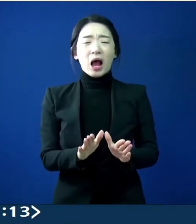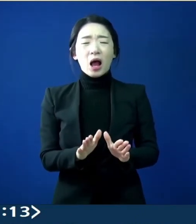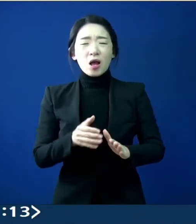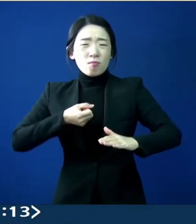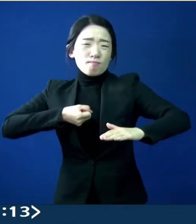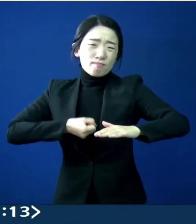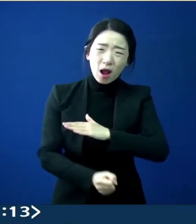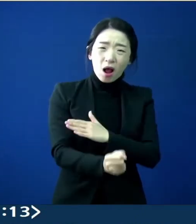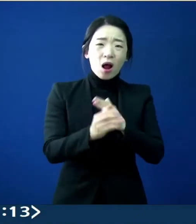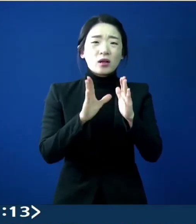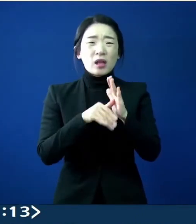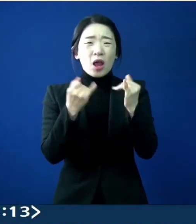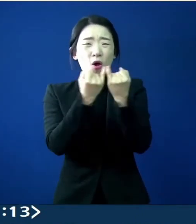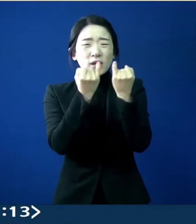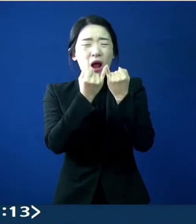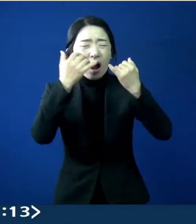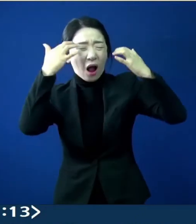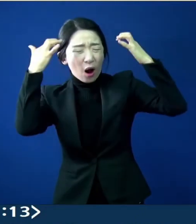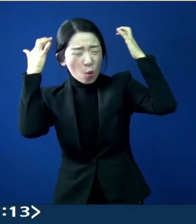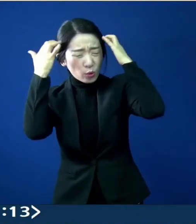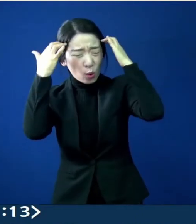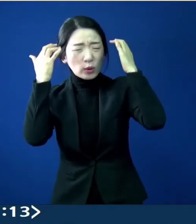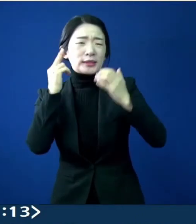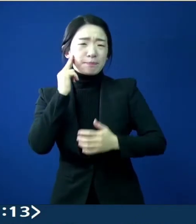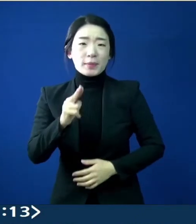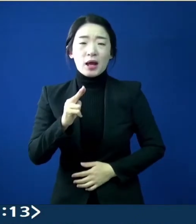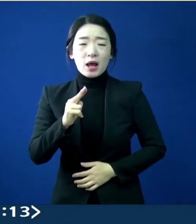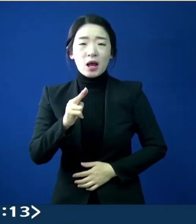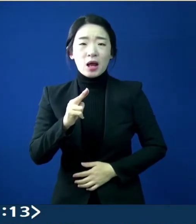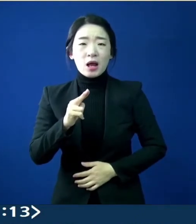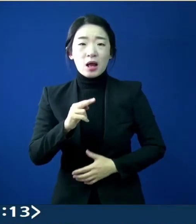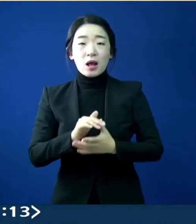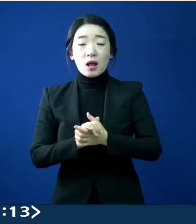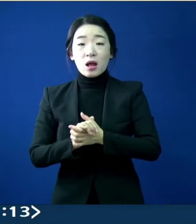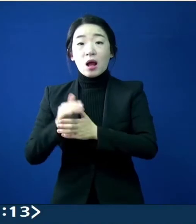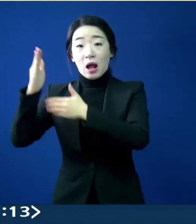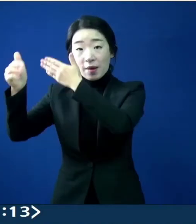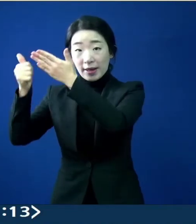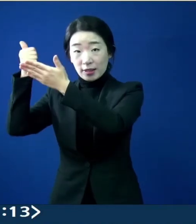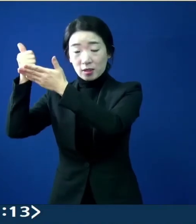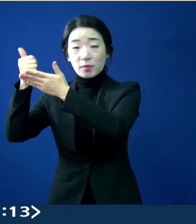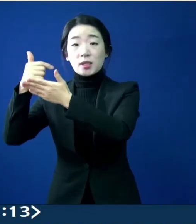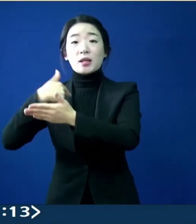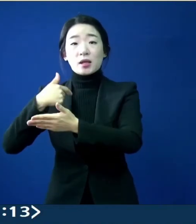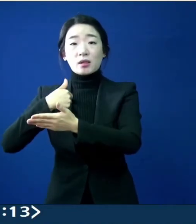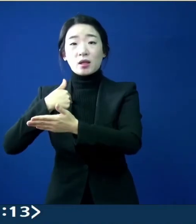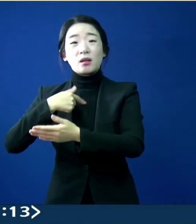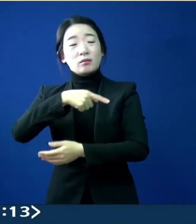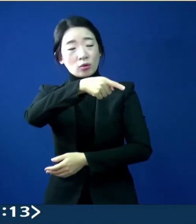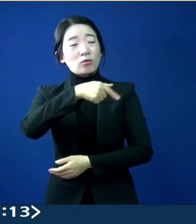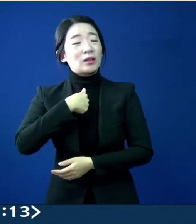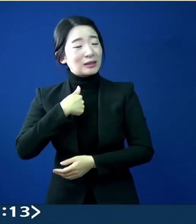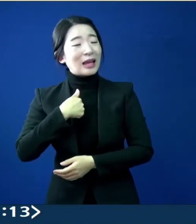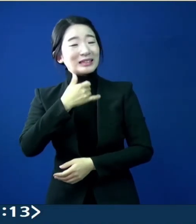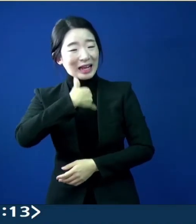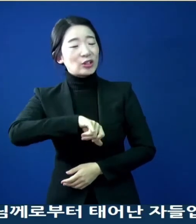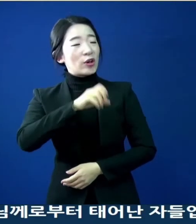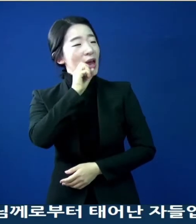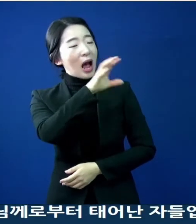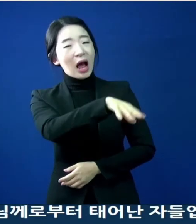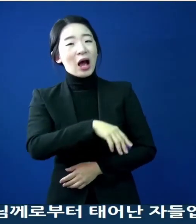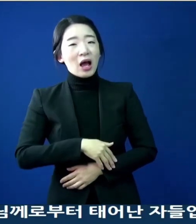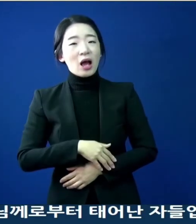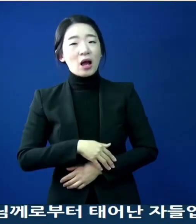낳으셨습니까? 하나님이 자녀를 낳을 때 그냥 너는 내 자녀야 라고 지나가는 말로 한마디 툭 던져서 자녀가 된 것이